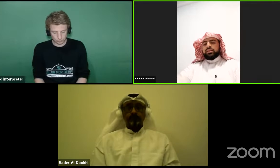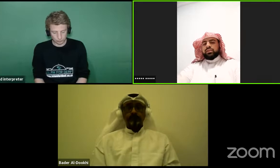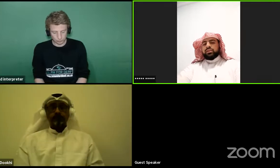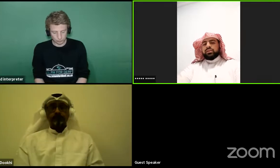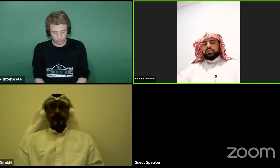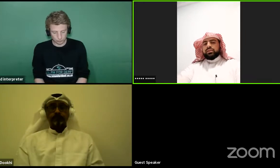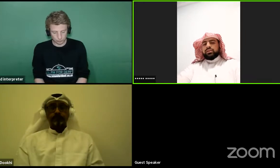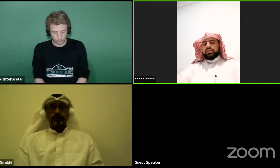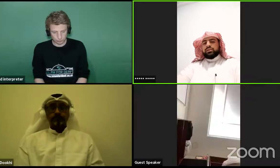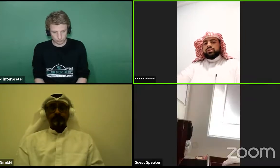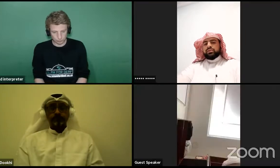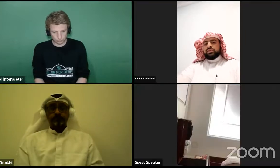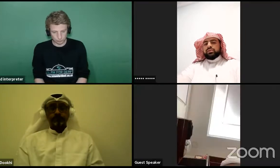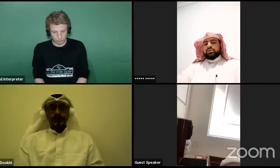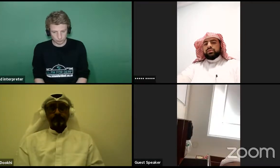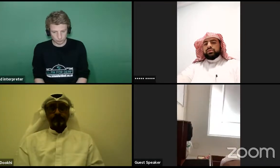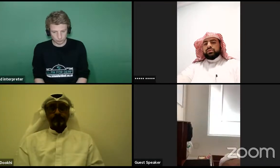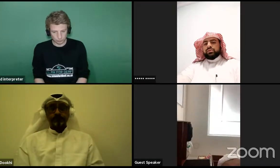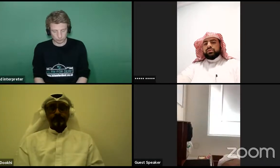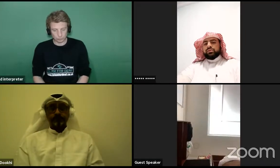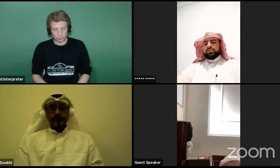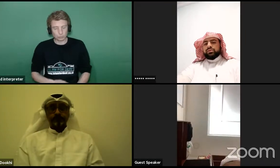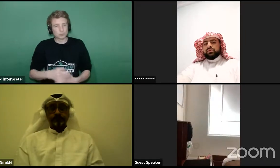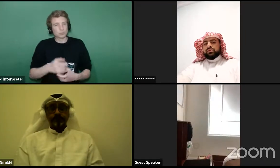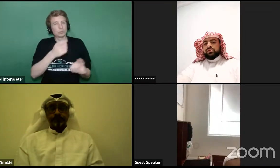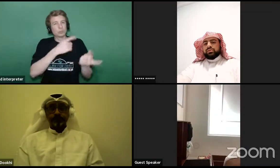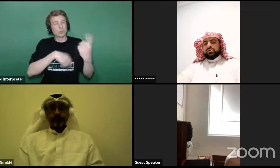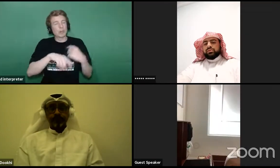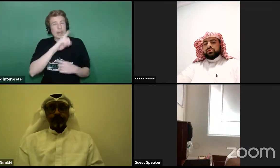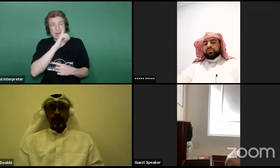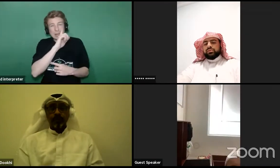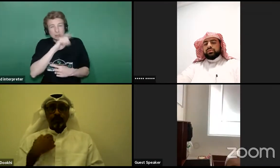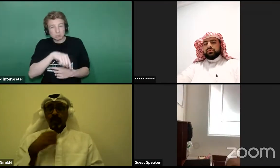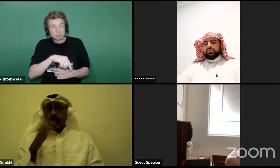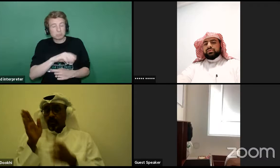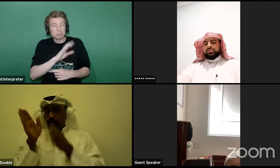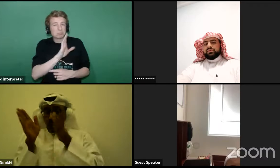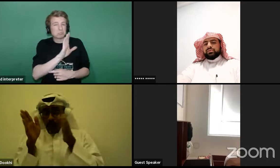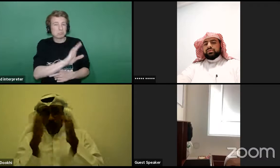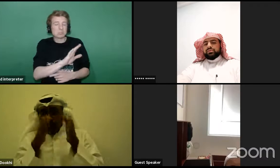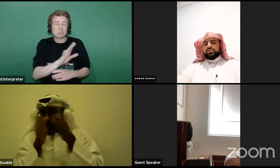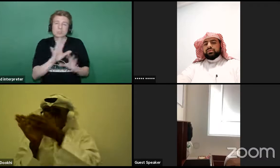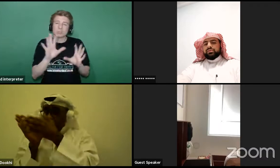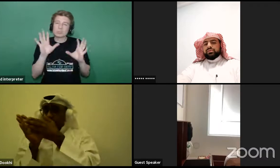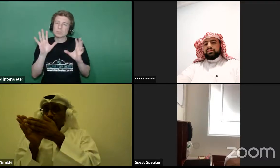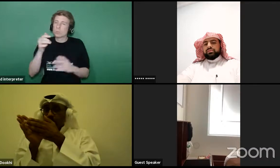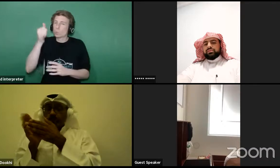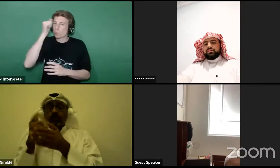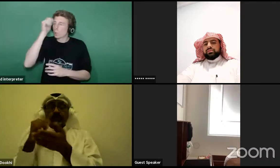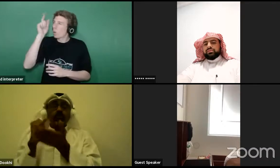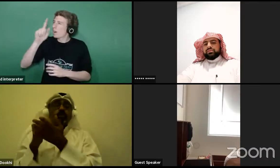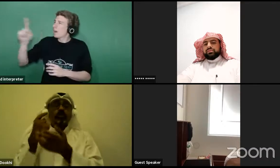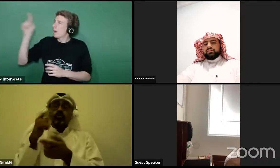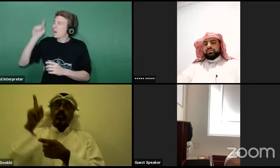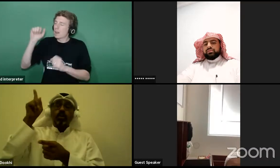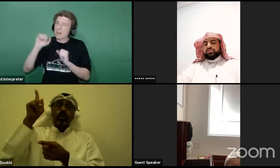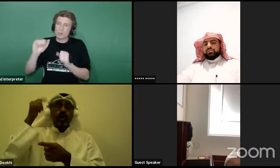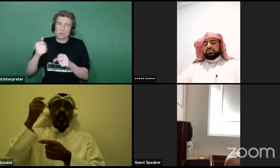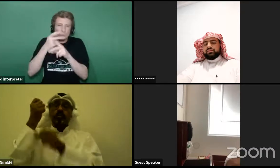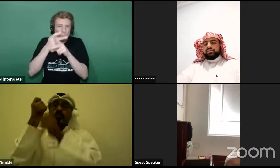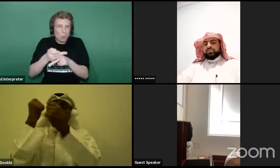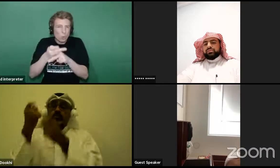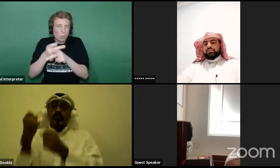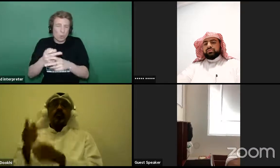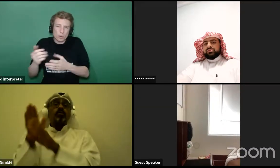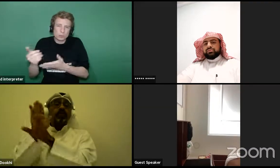النصير. And if they turn away, then know that Allah is your patron and protector. What